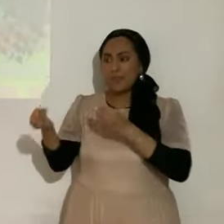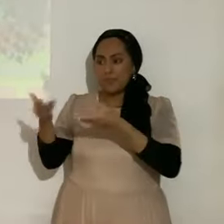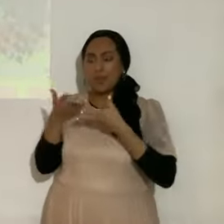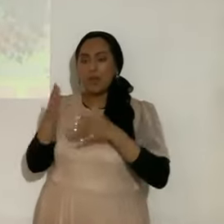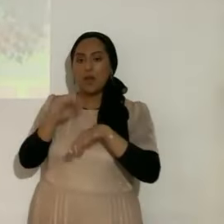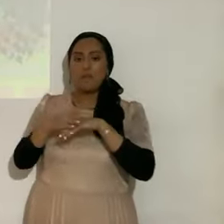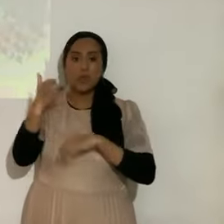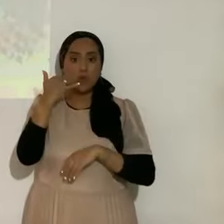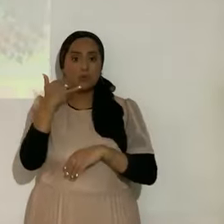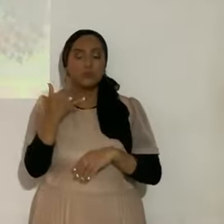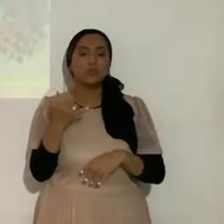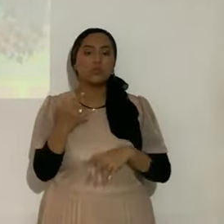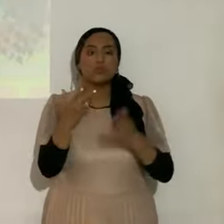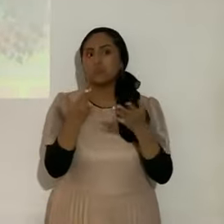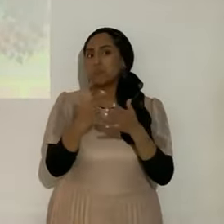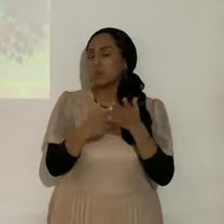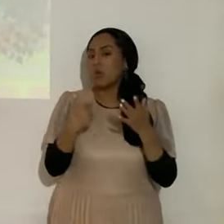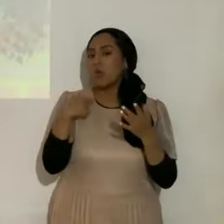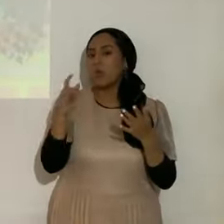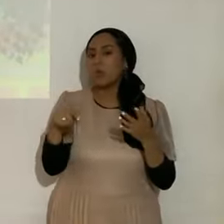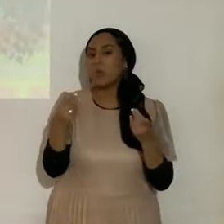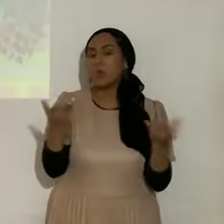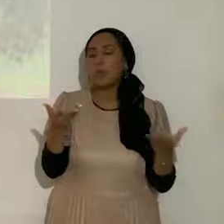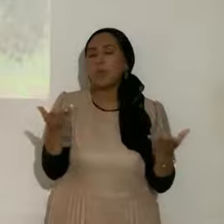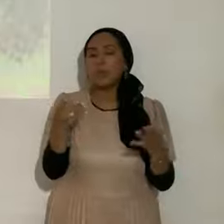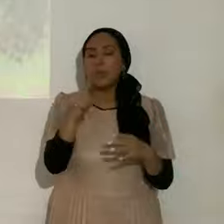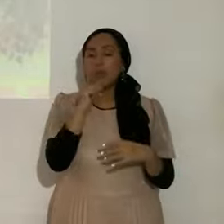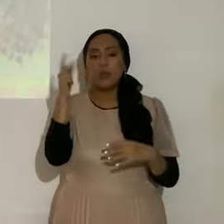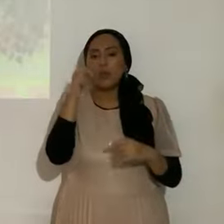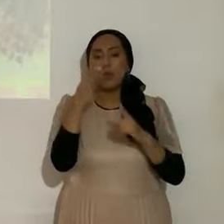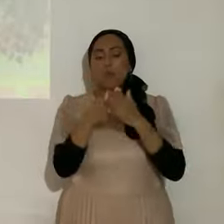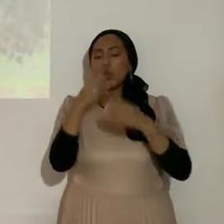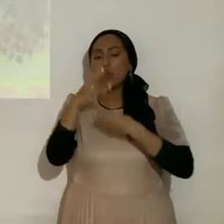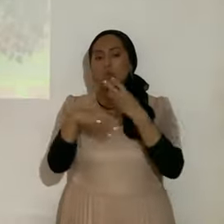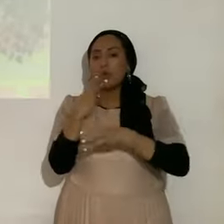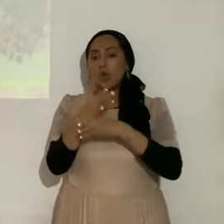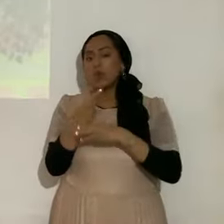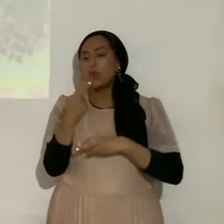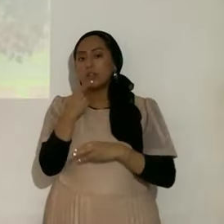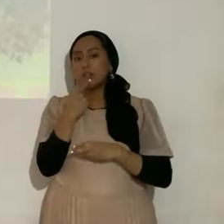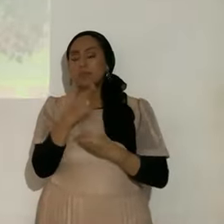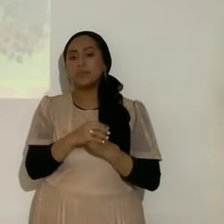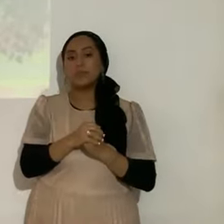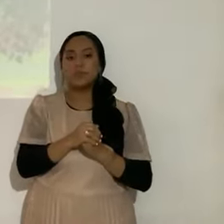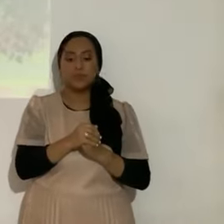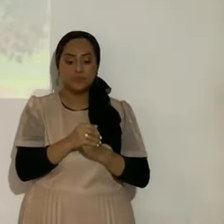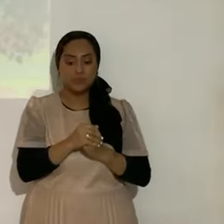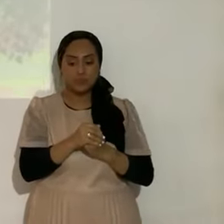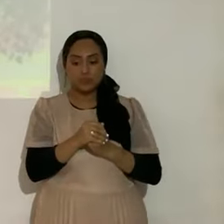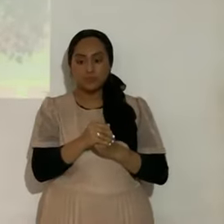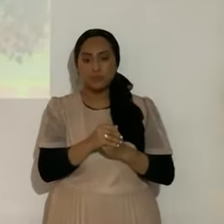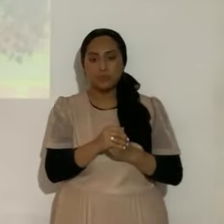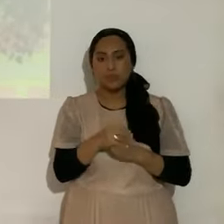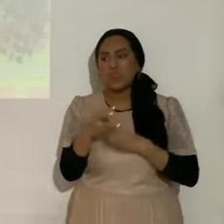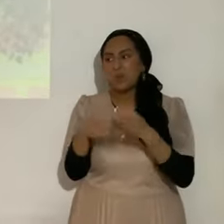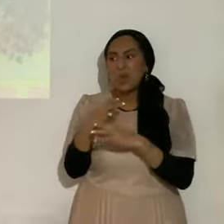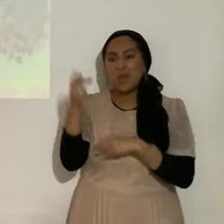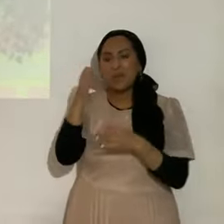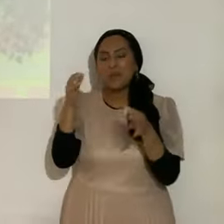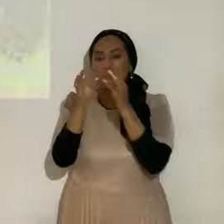por teléfono. Bueno, ¿qué hacer? No debes oír lo que el mundo escucha. ¿Qué escucha el mundo? Vanidad y